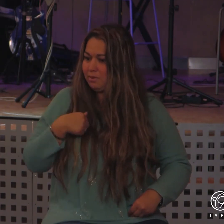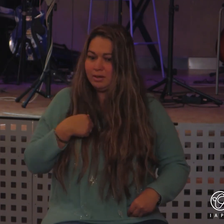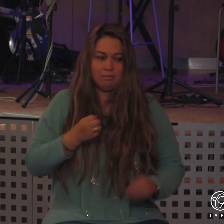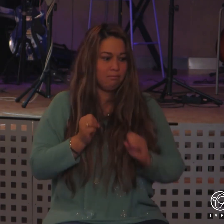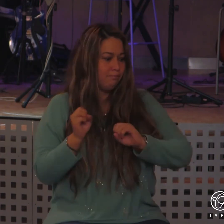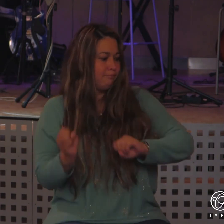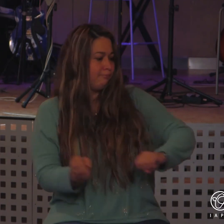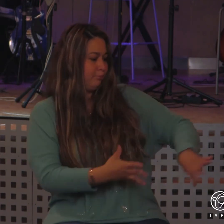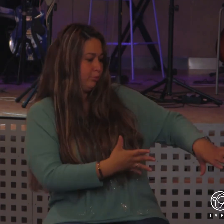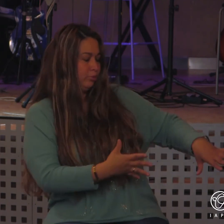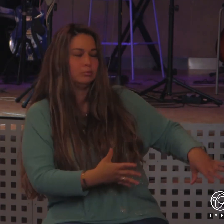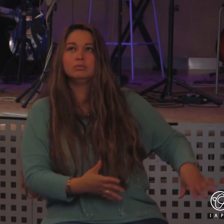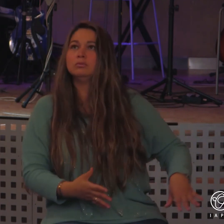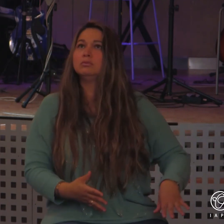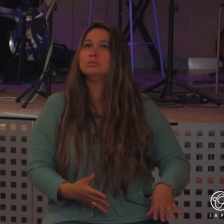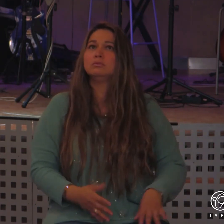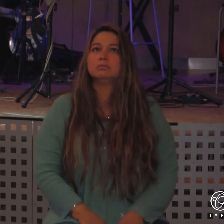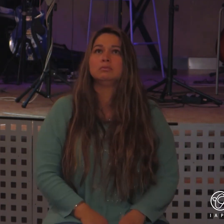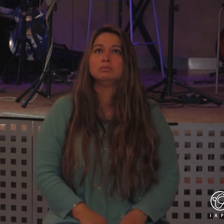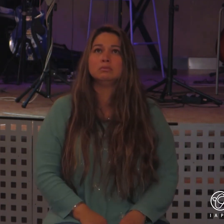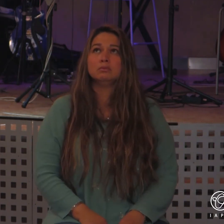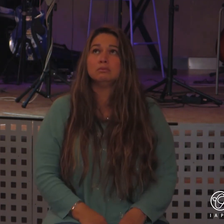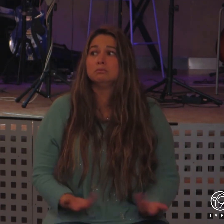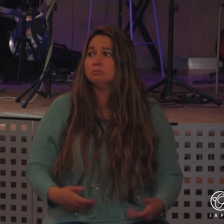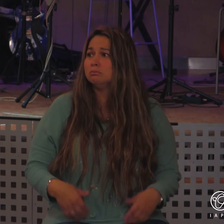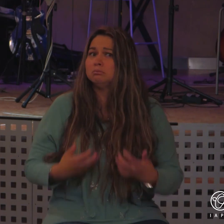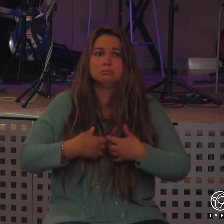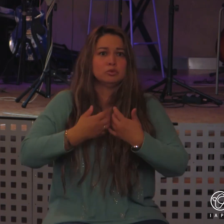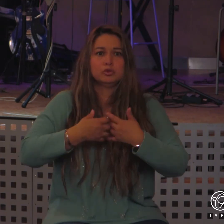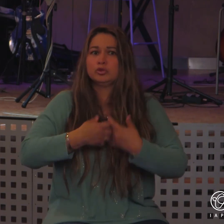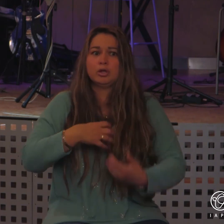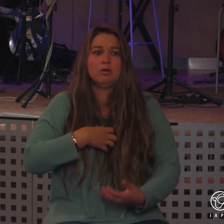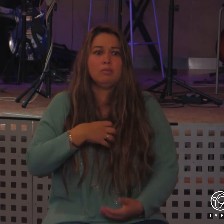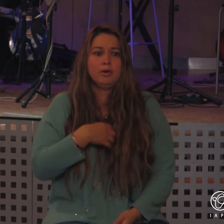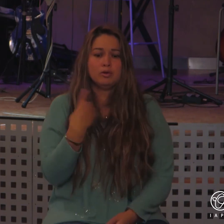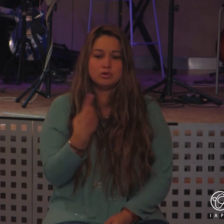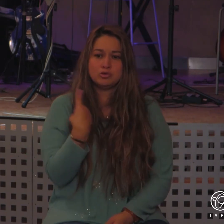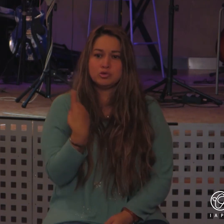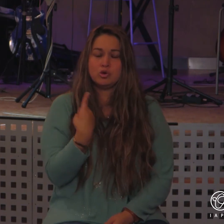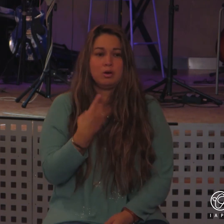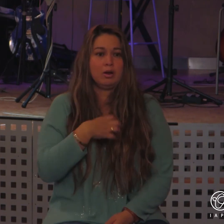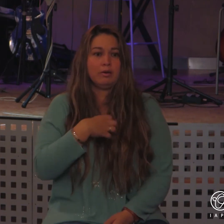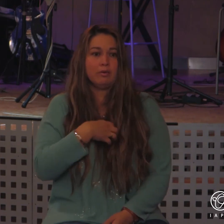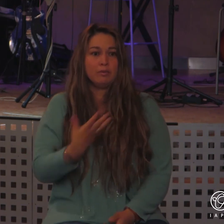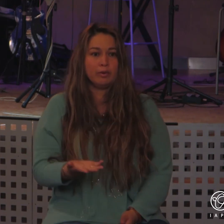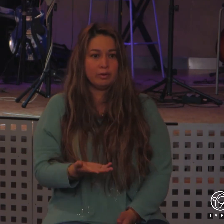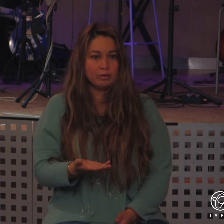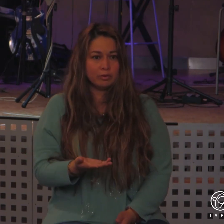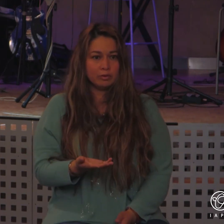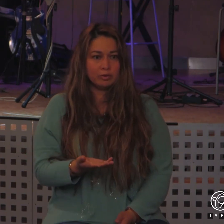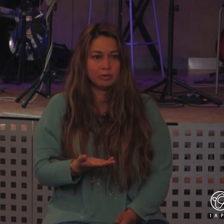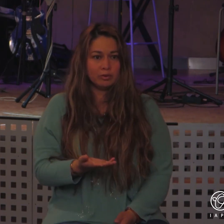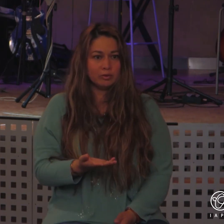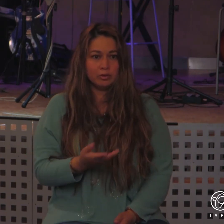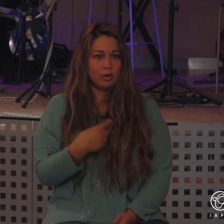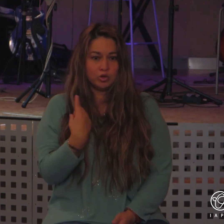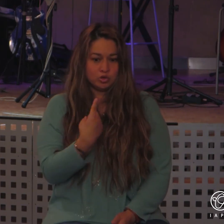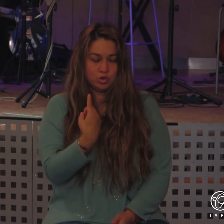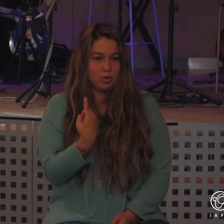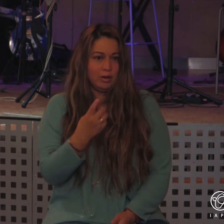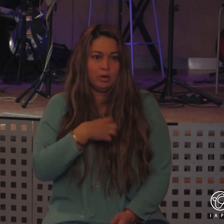yo no puedo funcionar, porque he sido creado para estar dependiente en un lugar,